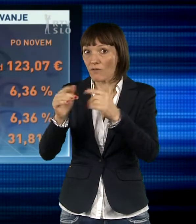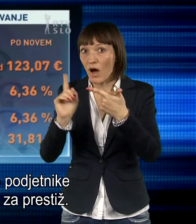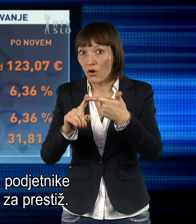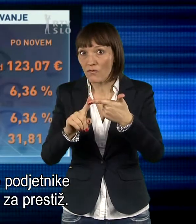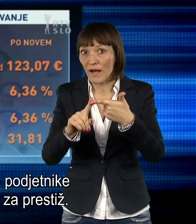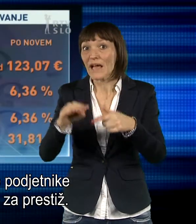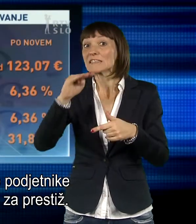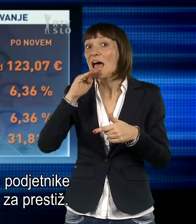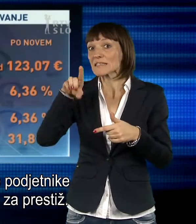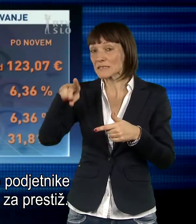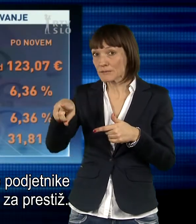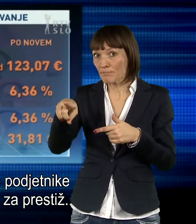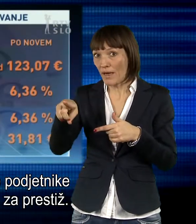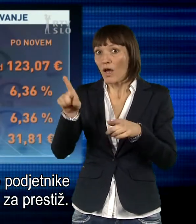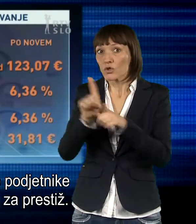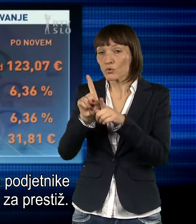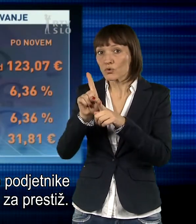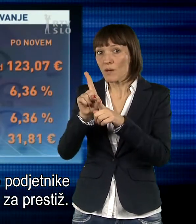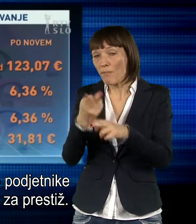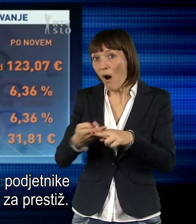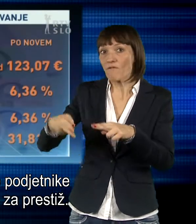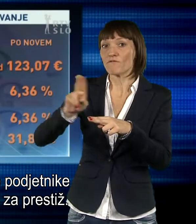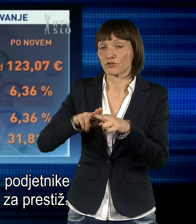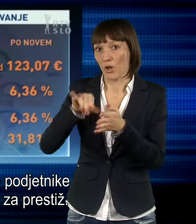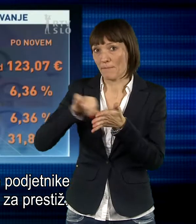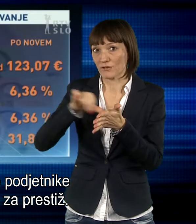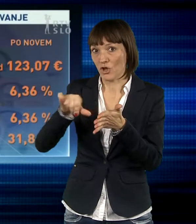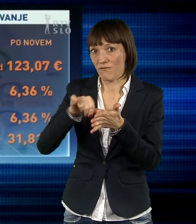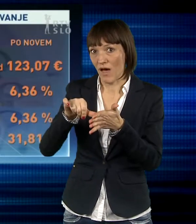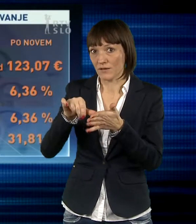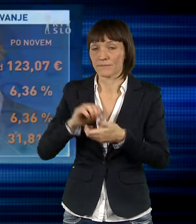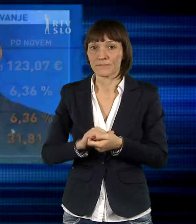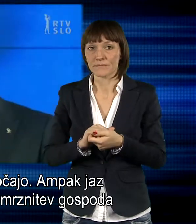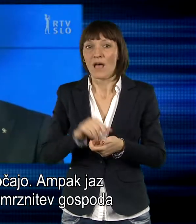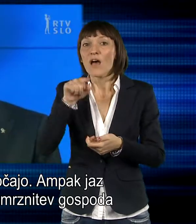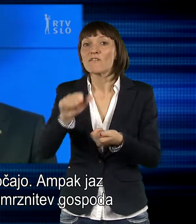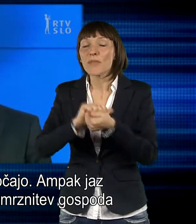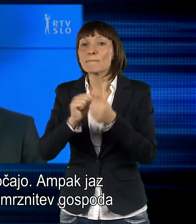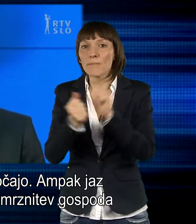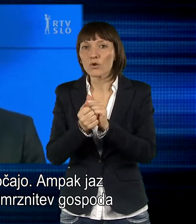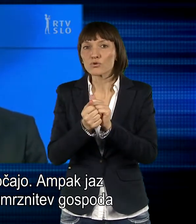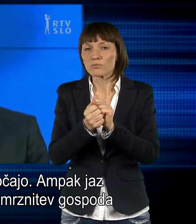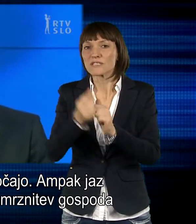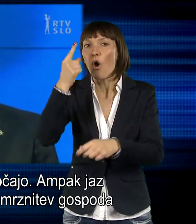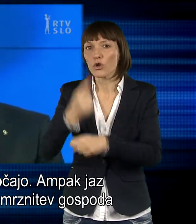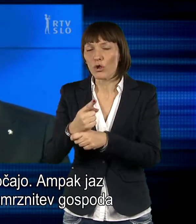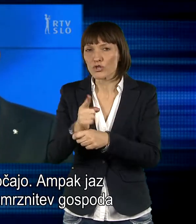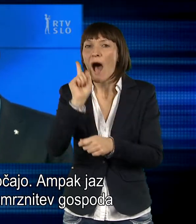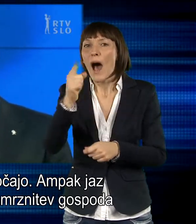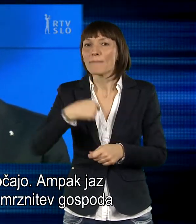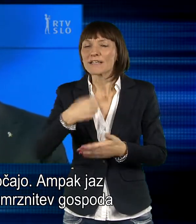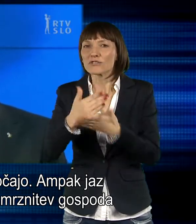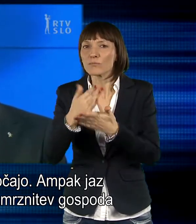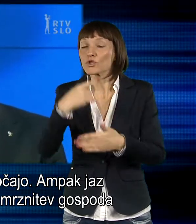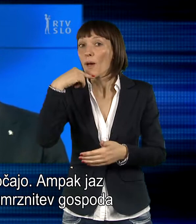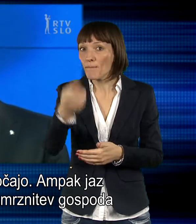zavarovanju za SP-je je zasenčil boj za prestiž. O tem oni sami odločajo, ampak jaz sem